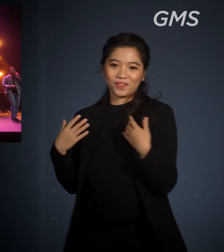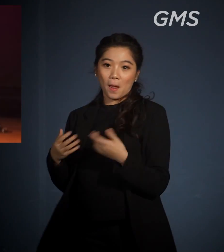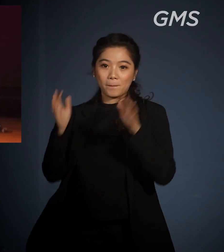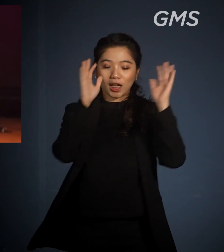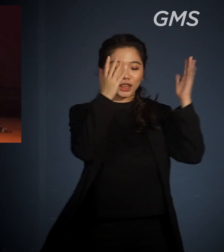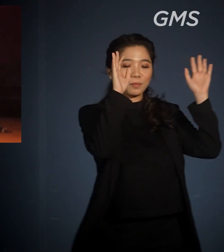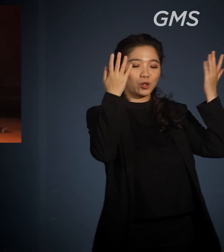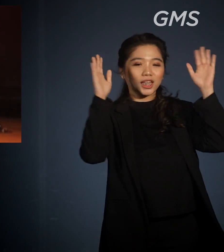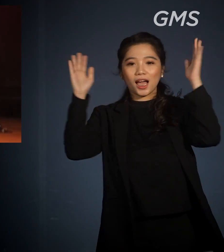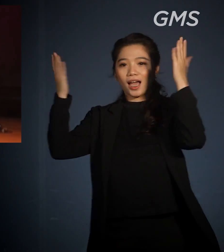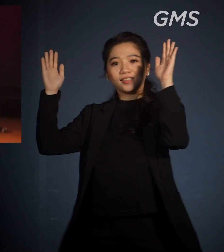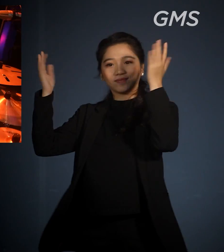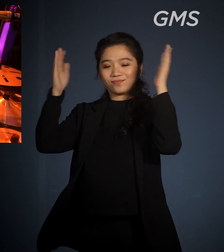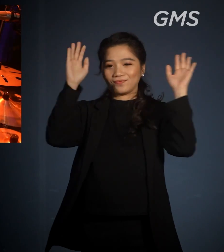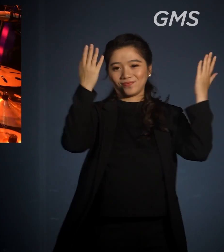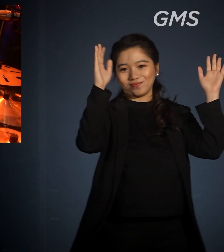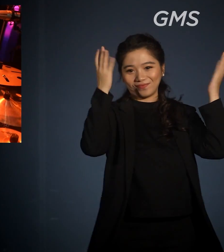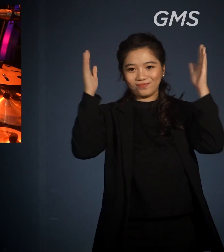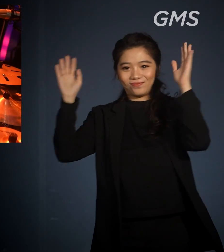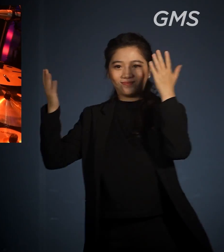bersukacita, bertepuk tangan.